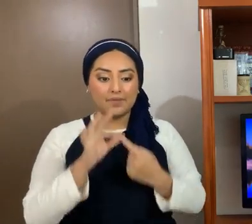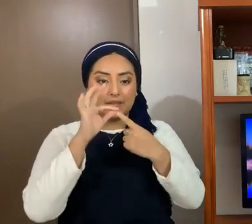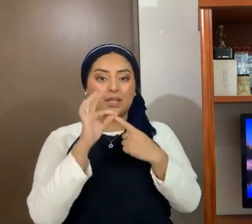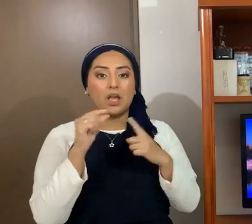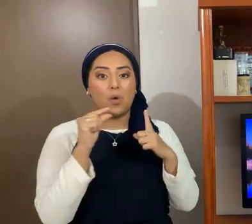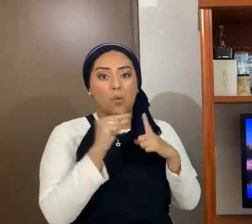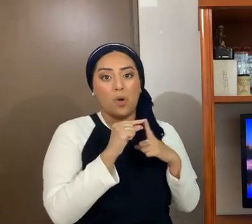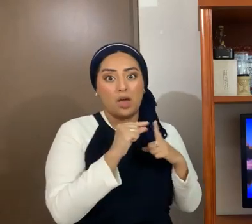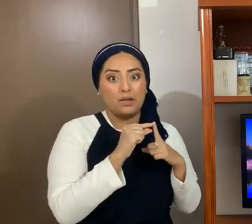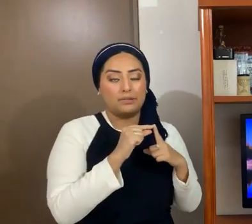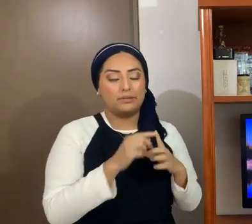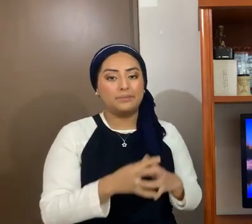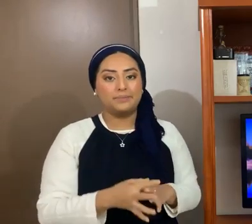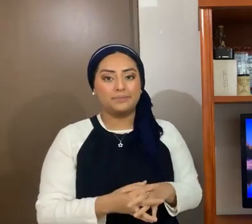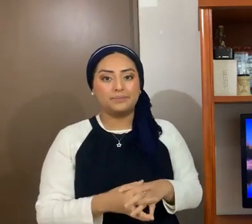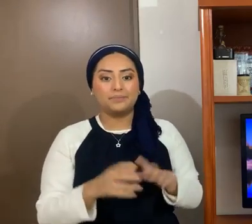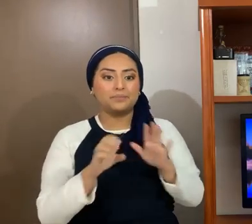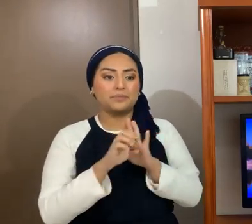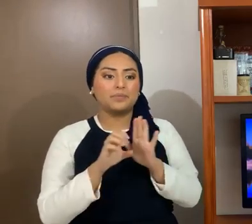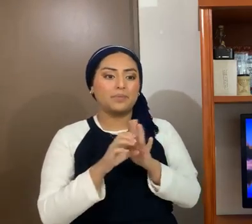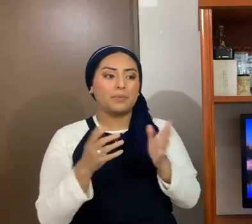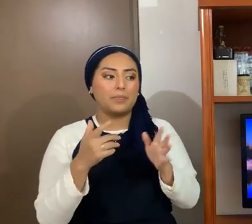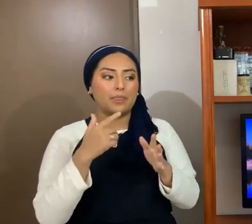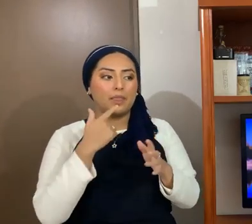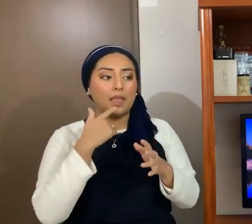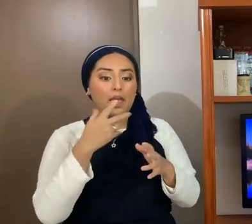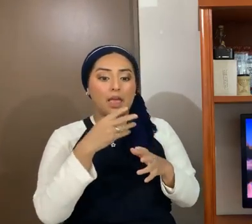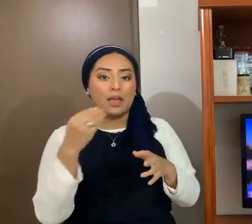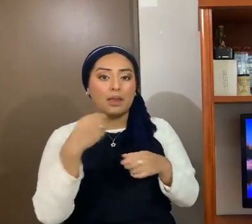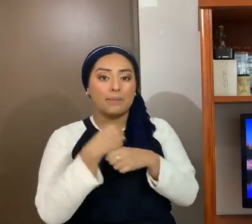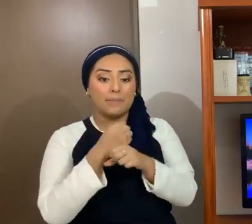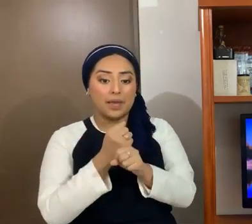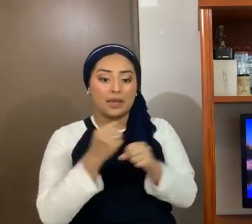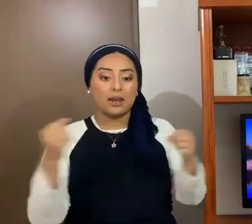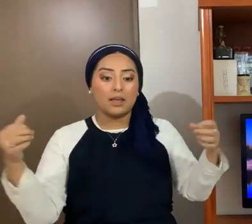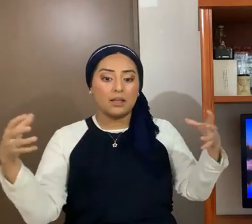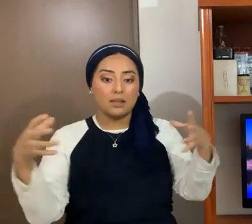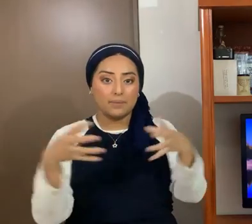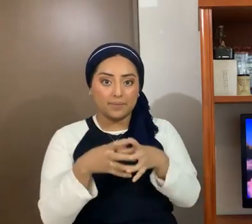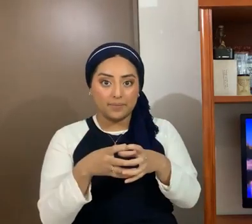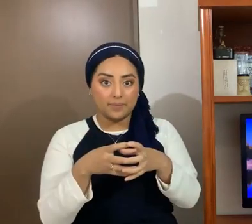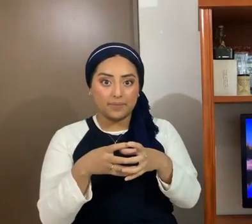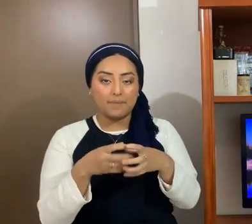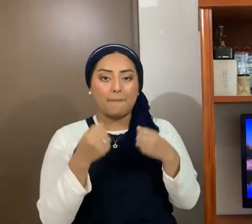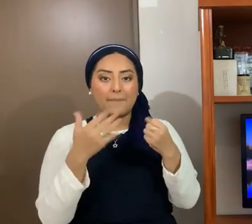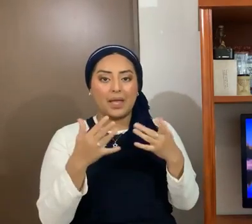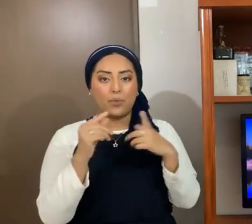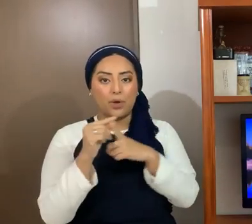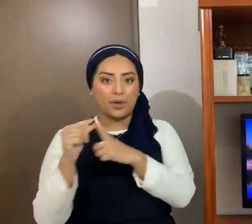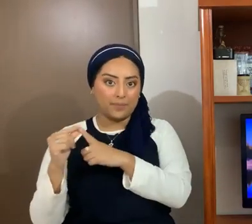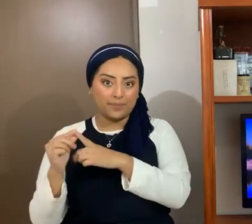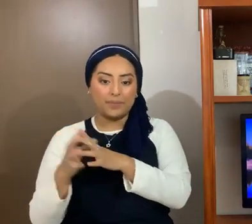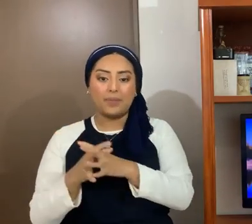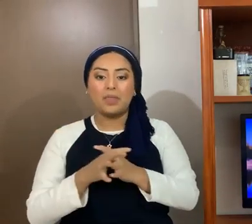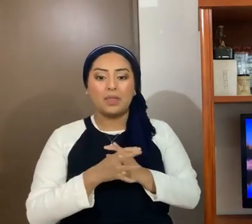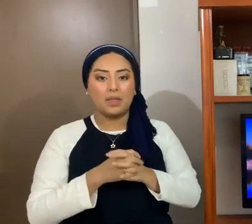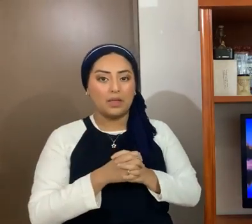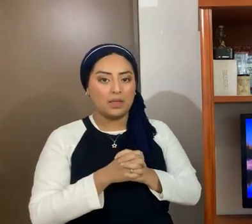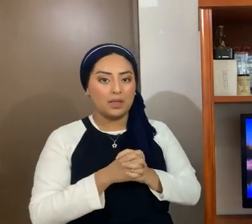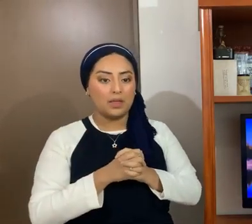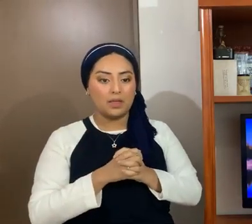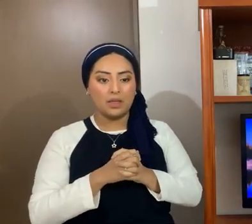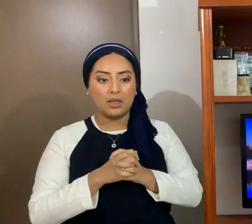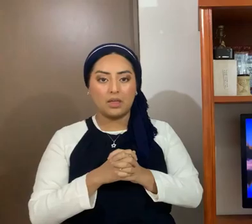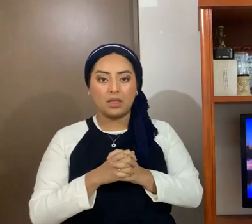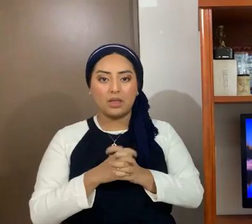español que sea como esta. Por ejemplo, nosotros son hizo que se reunieran, son varias palabras. En cambio, en hebreo es